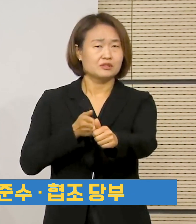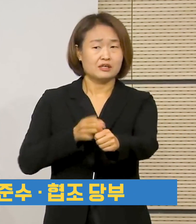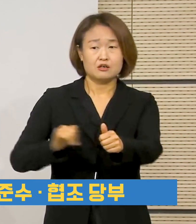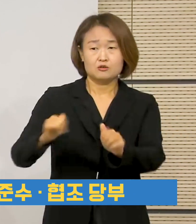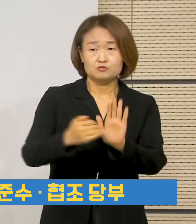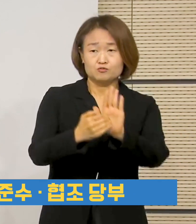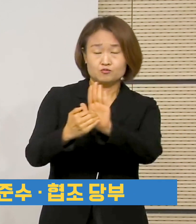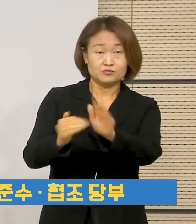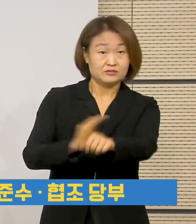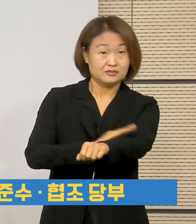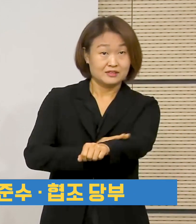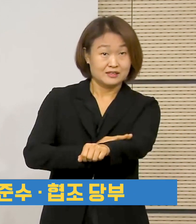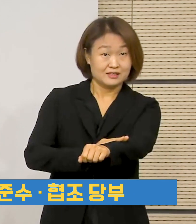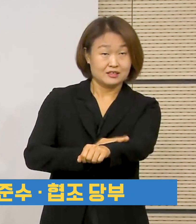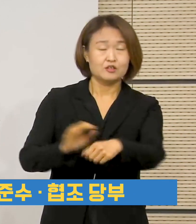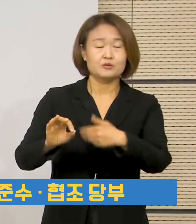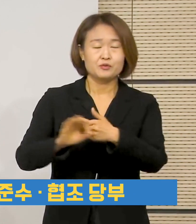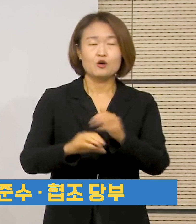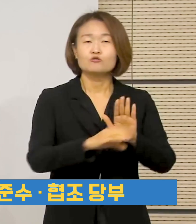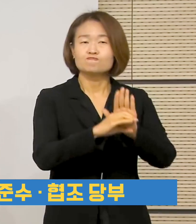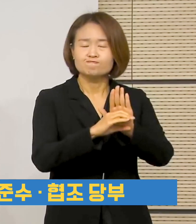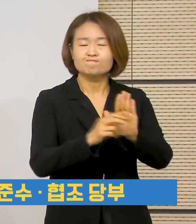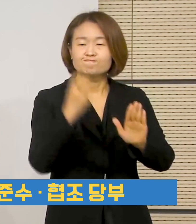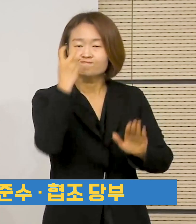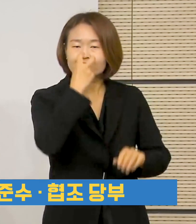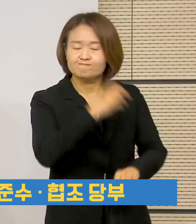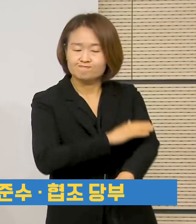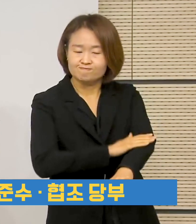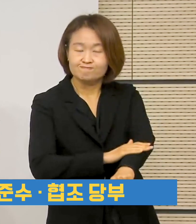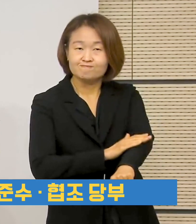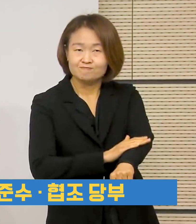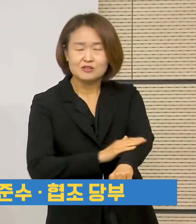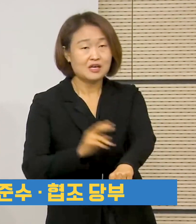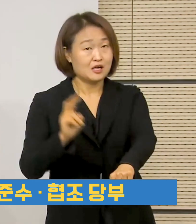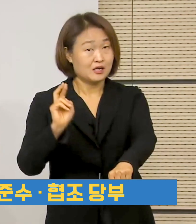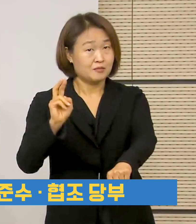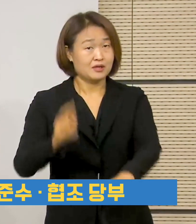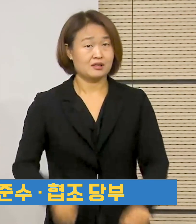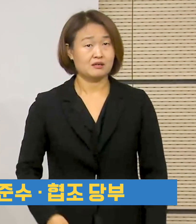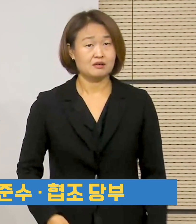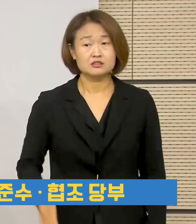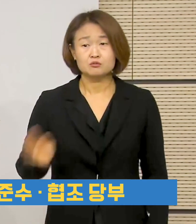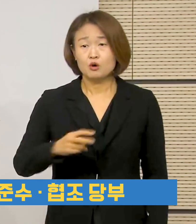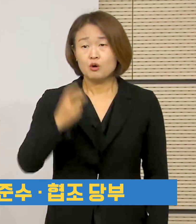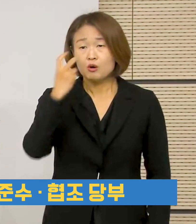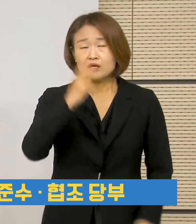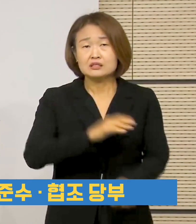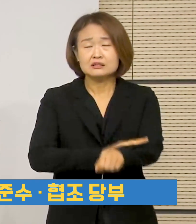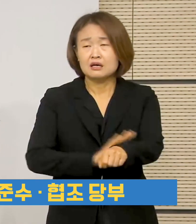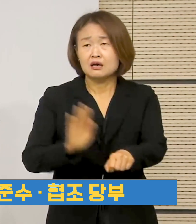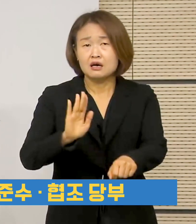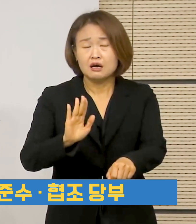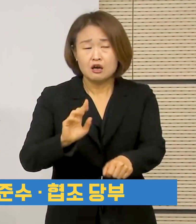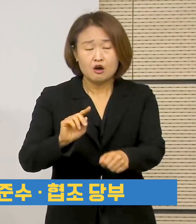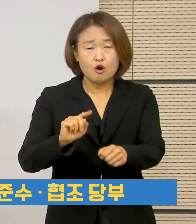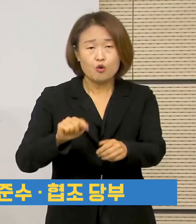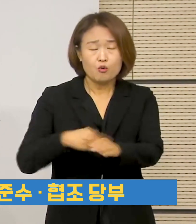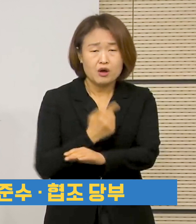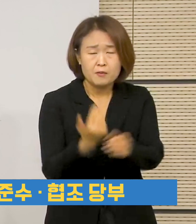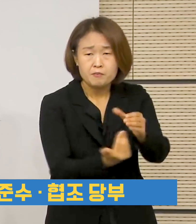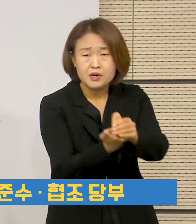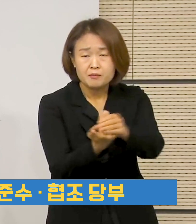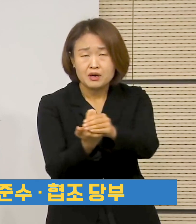된다면 코로나 일구는 안정적으로 관리를 해나갈 수 있습니다 하지만 관리가 안되는 범위 내에서 발생하는 것은 그